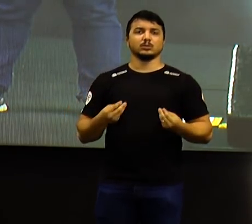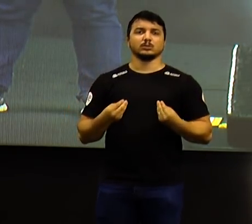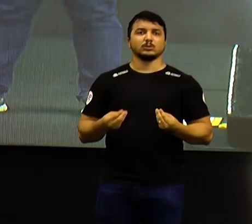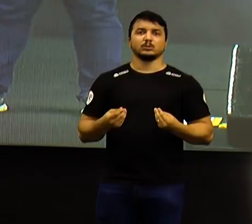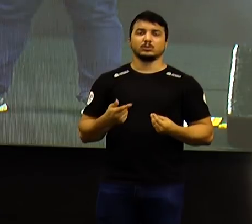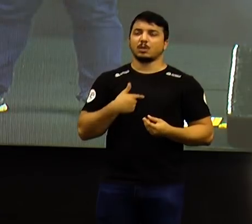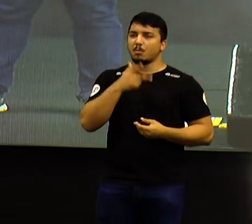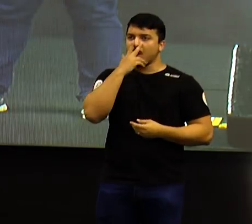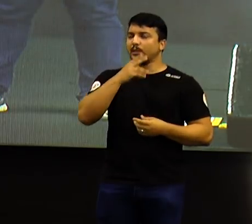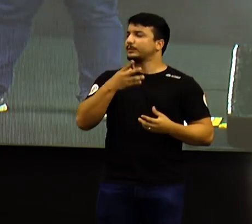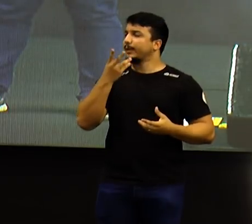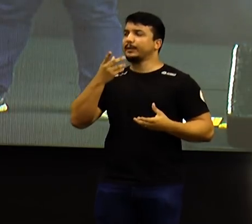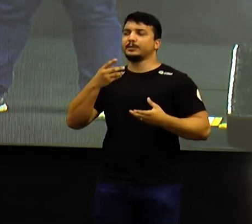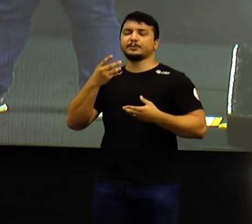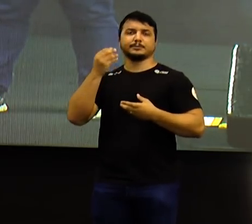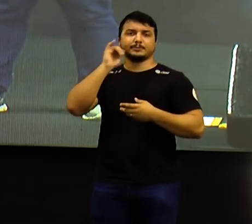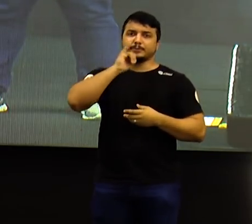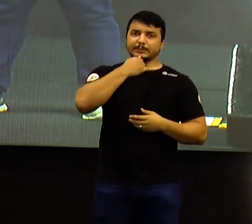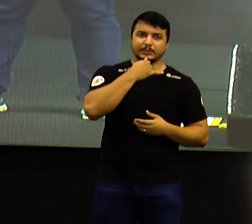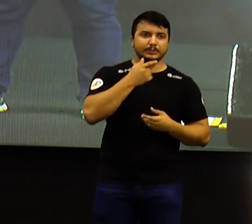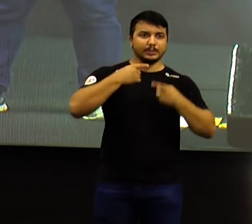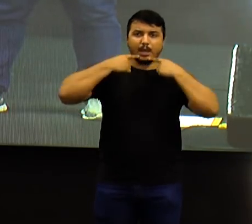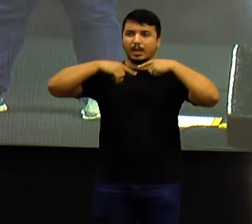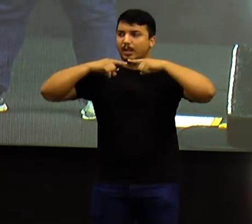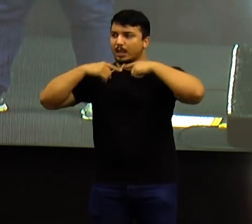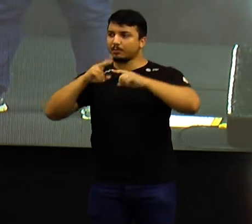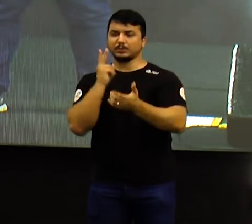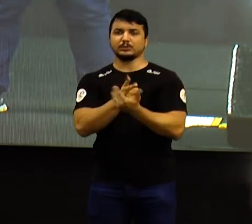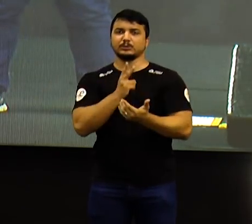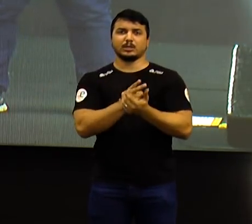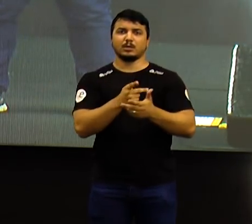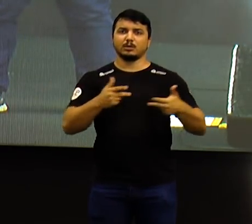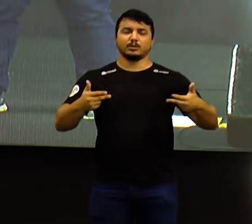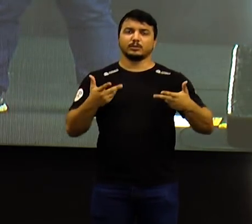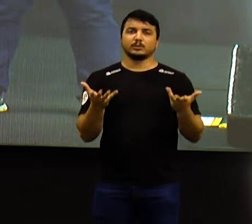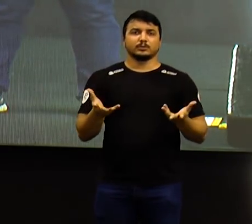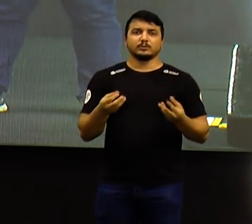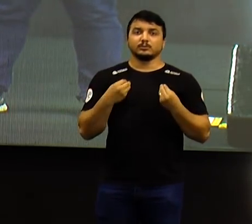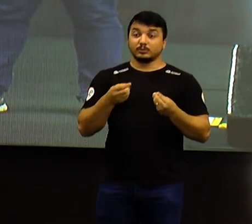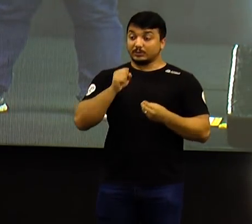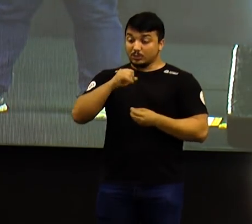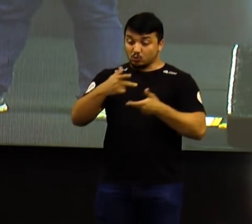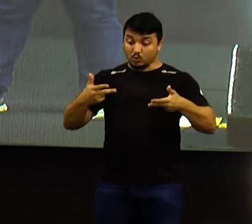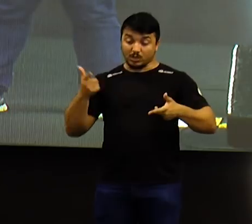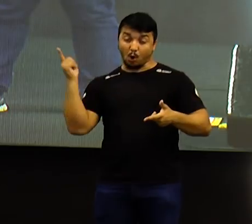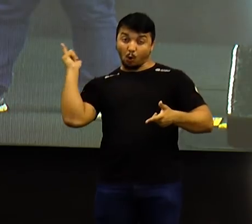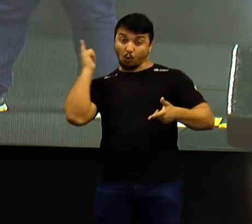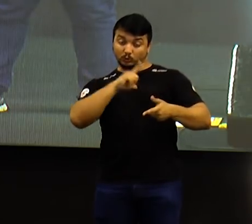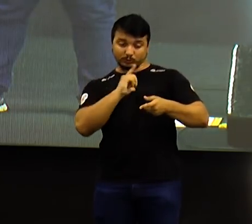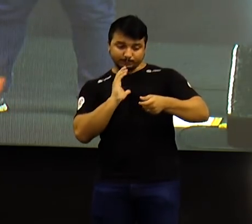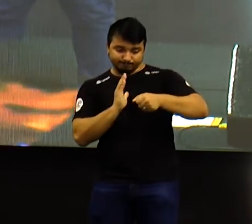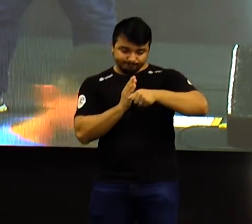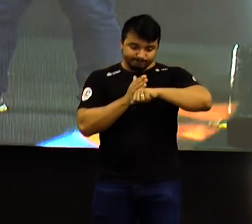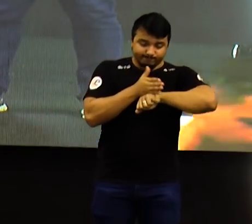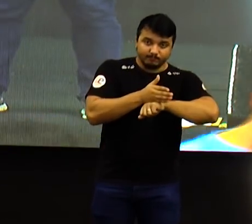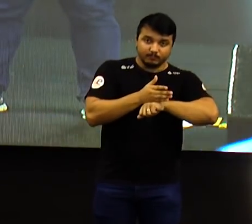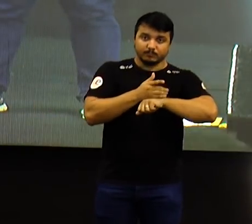só se lamenta, só se reclama. A gente reclama que não tem oportunidades, mas quando as oportunidades muitas vezes vêm,